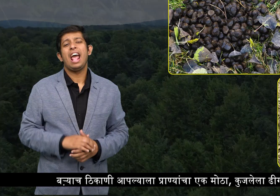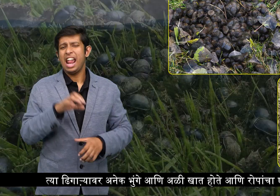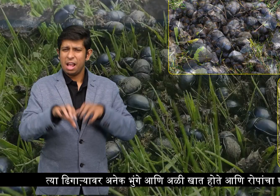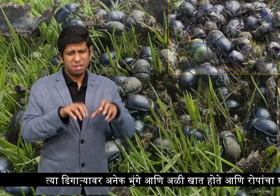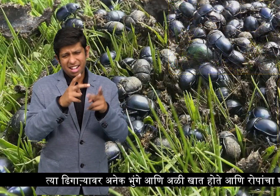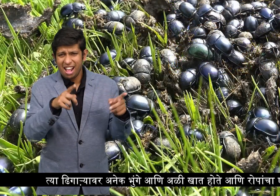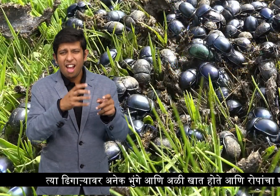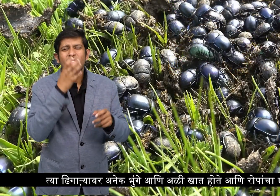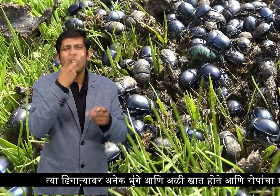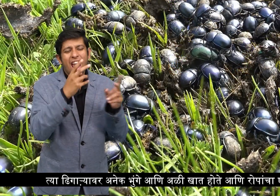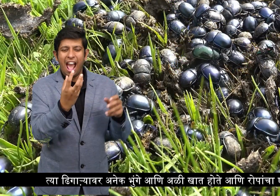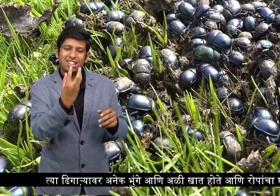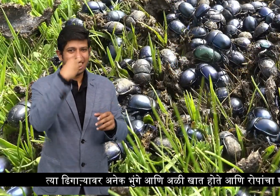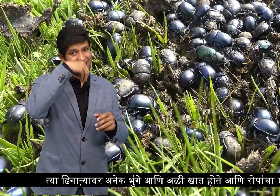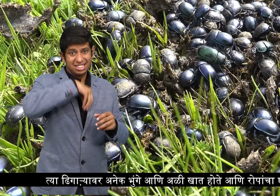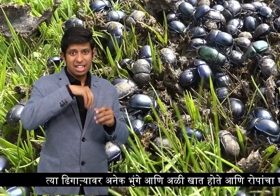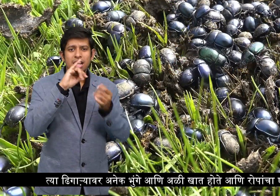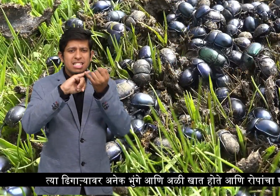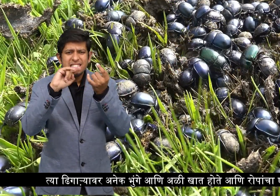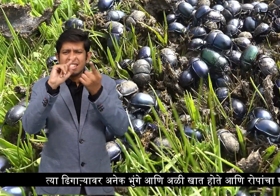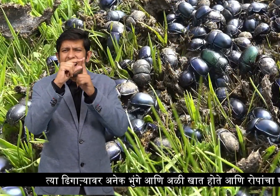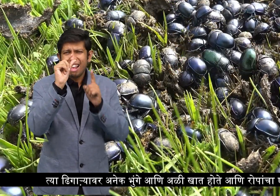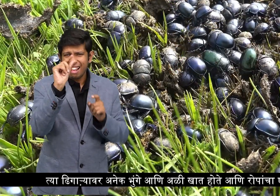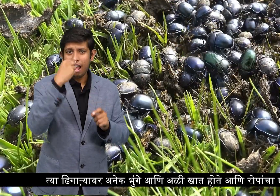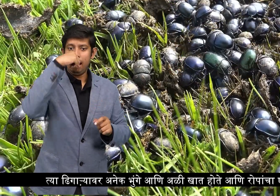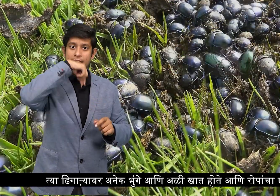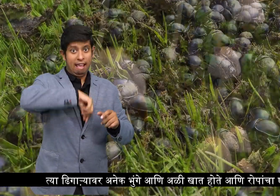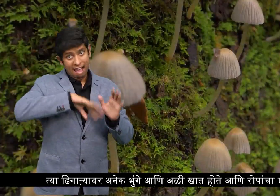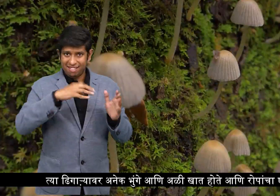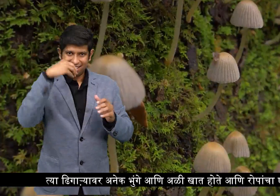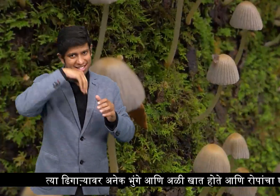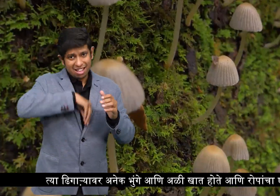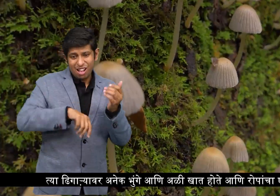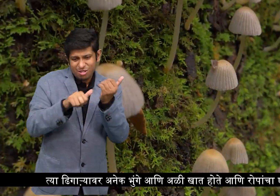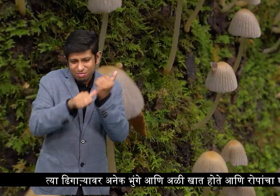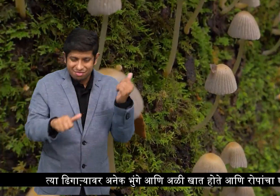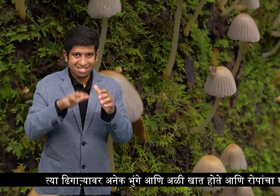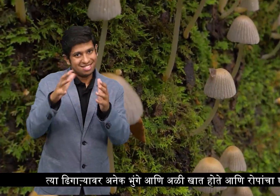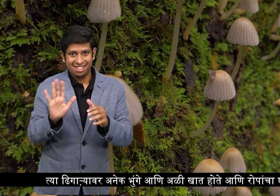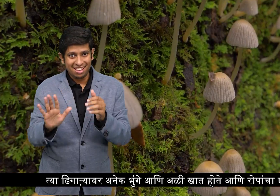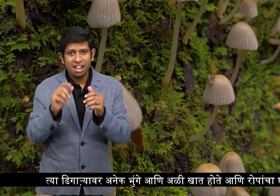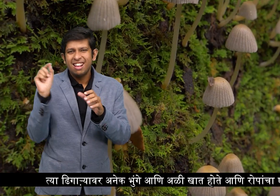त्या ढिग्यांवर अनेक भुंगे आळी खात होते आणि रोपांचा एक गुच्छ फुटत होता.